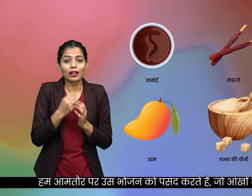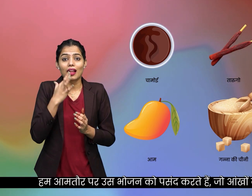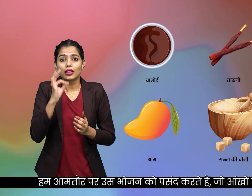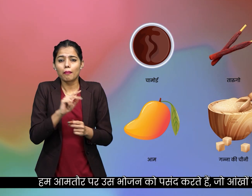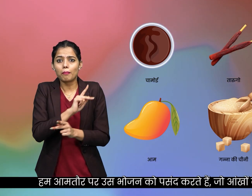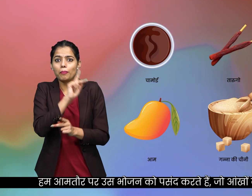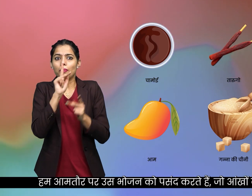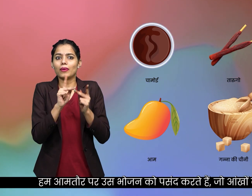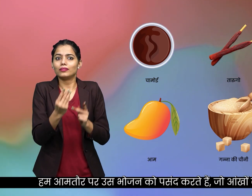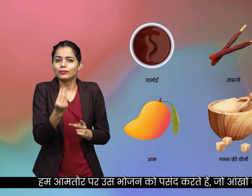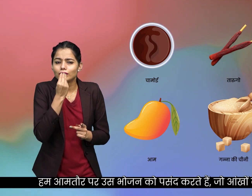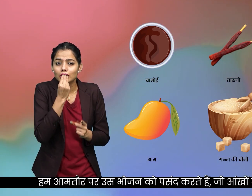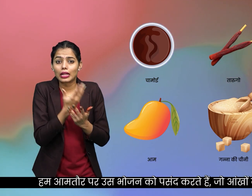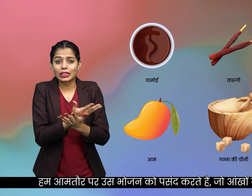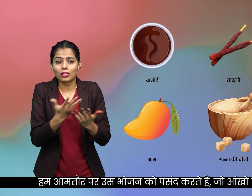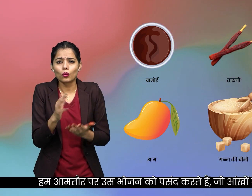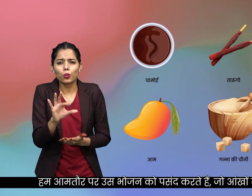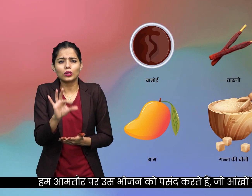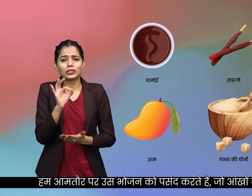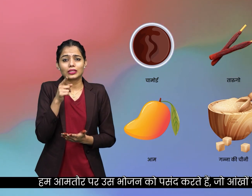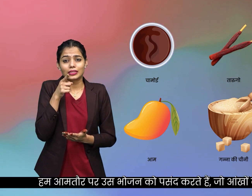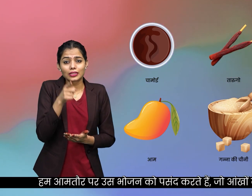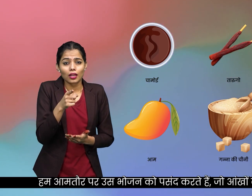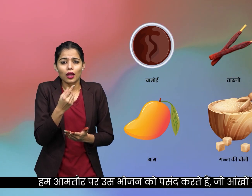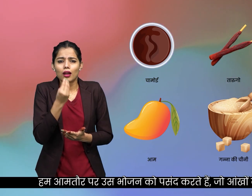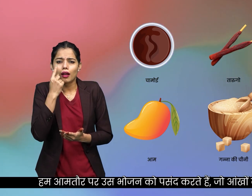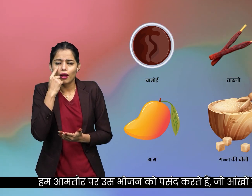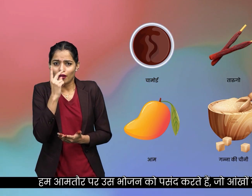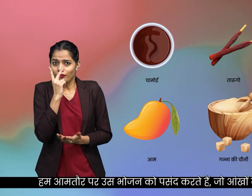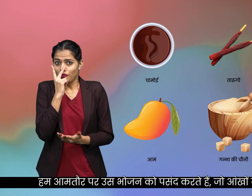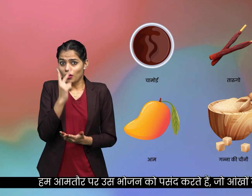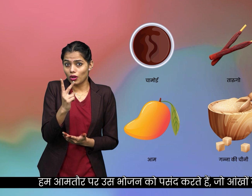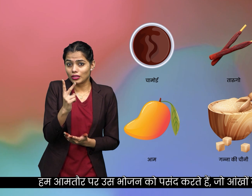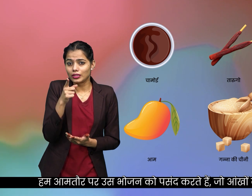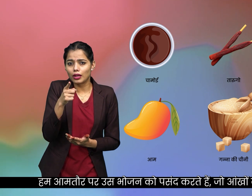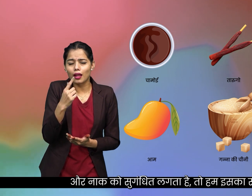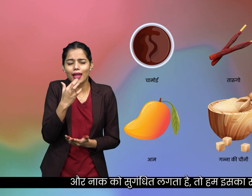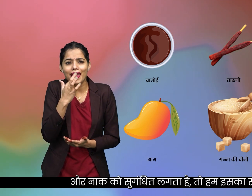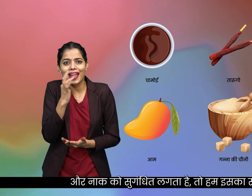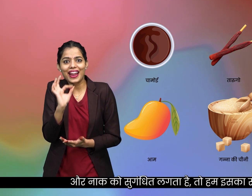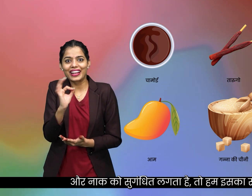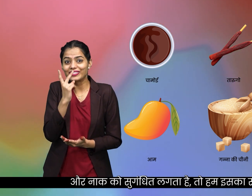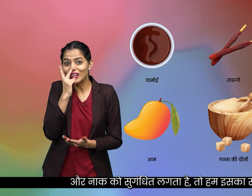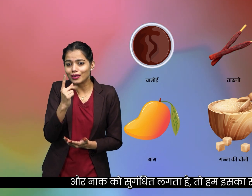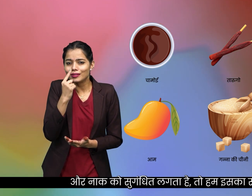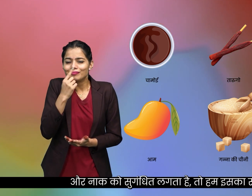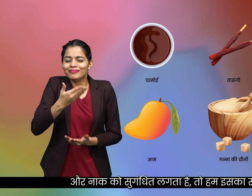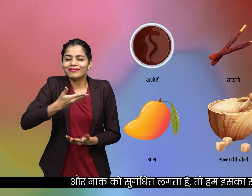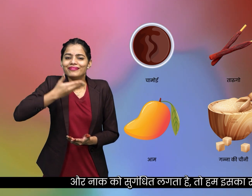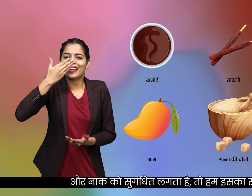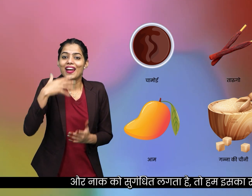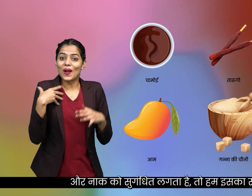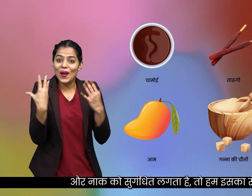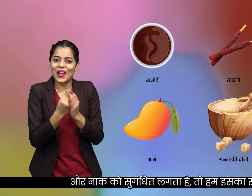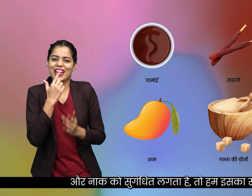हम आमतौर पर उस भोजन को पसंद करते हैं जो आँखों के लिए आकर्षक है और नाक को सुगंधित